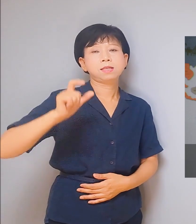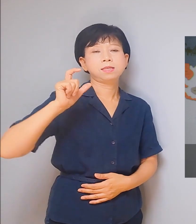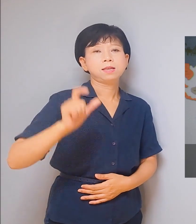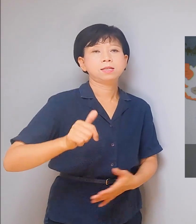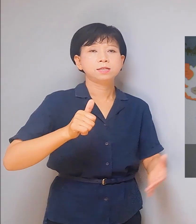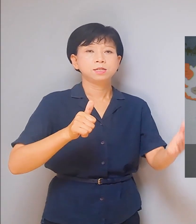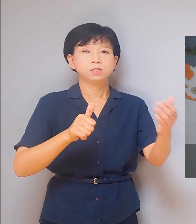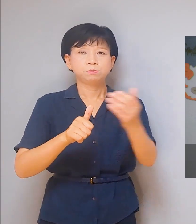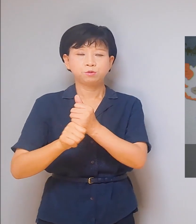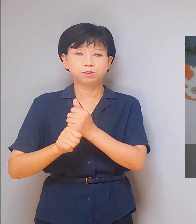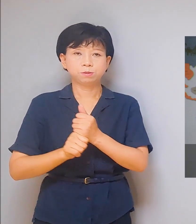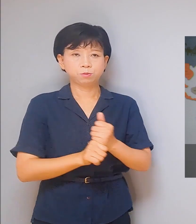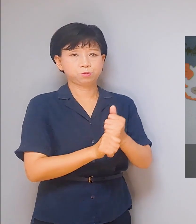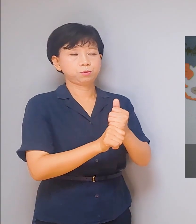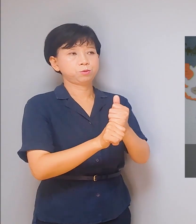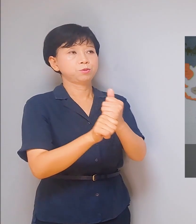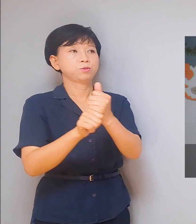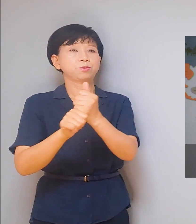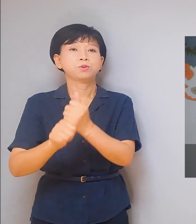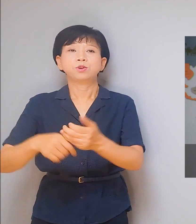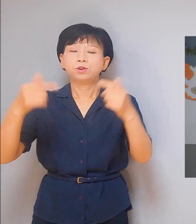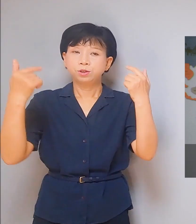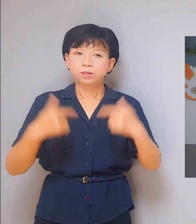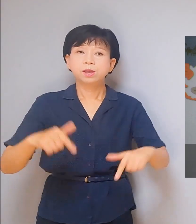십자가 단단히